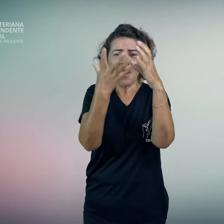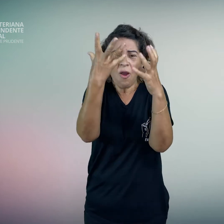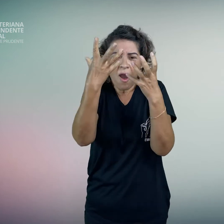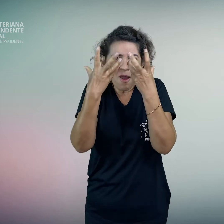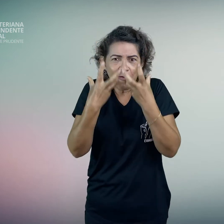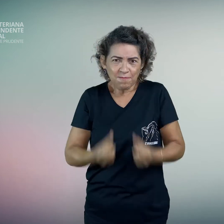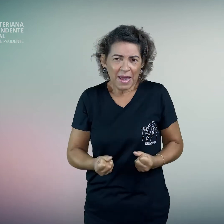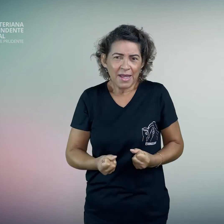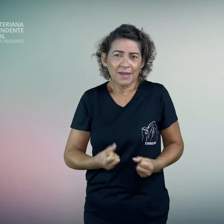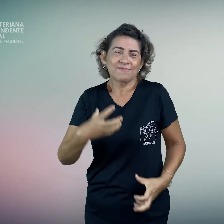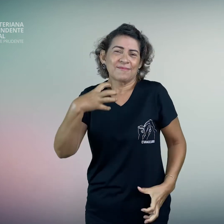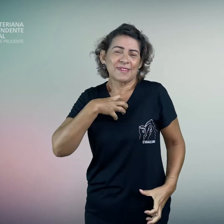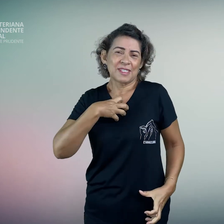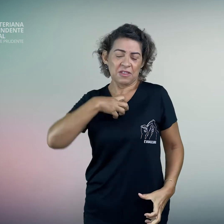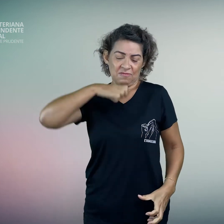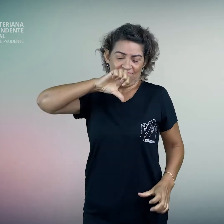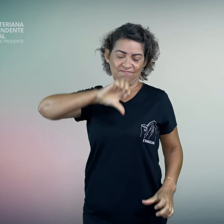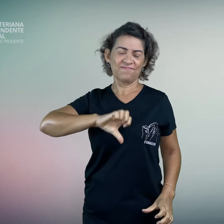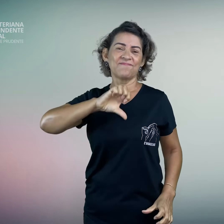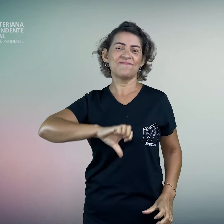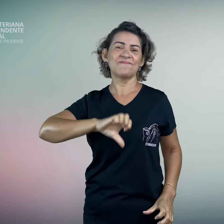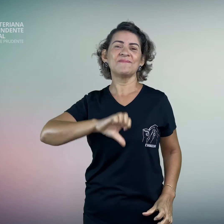da mãe, mas também emoções.